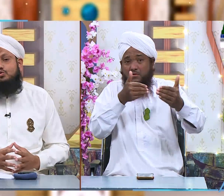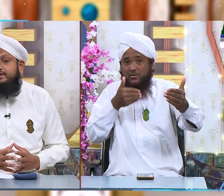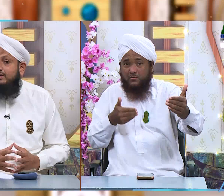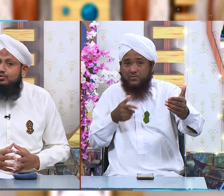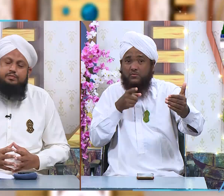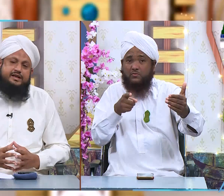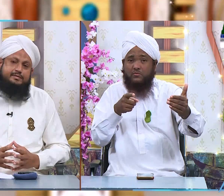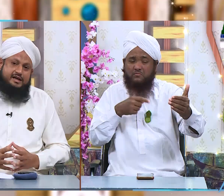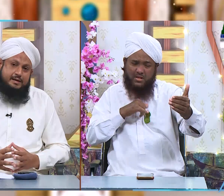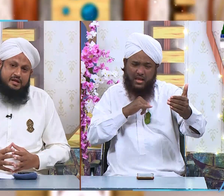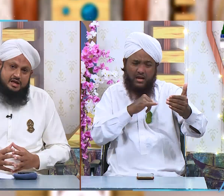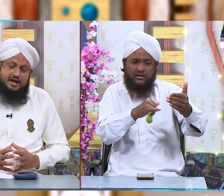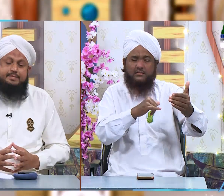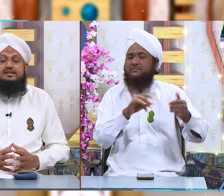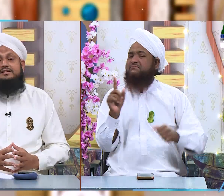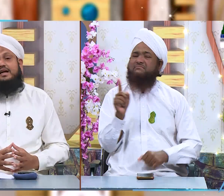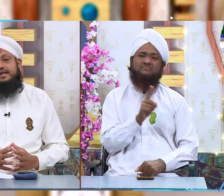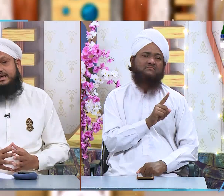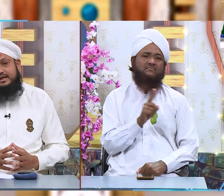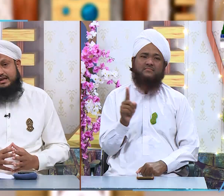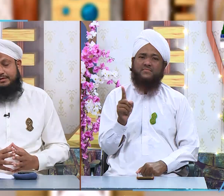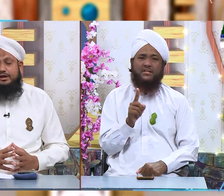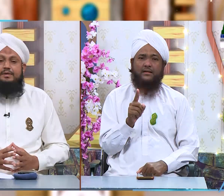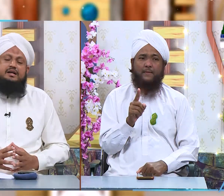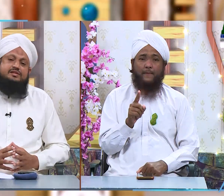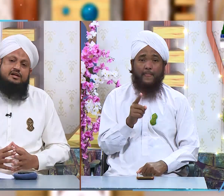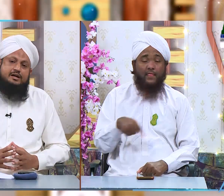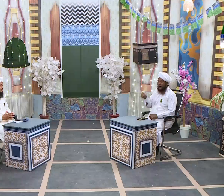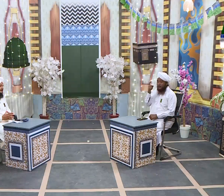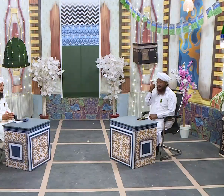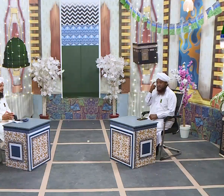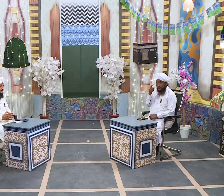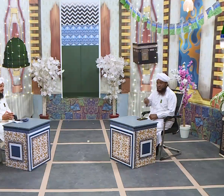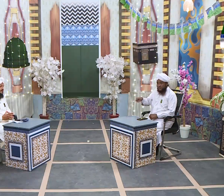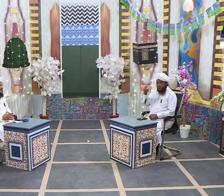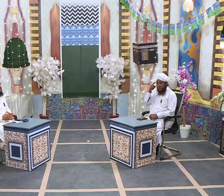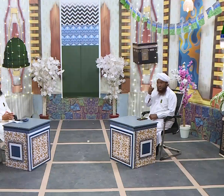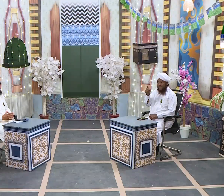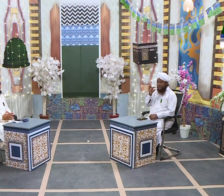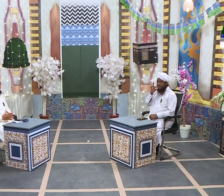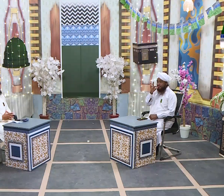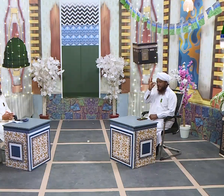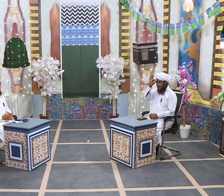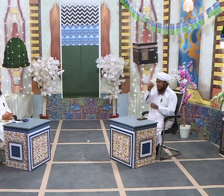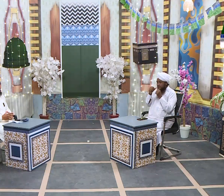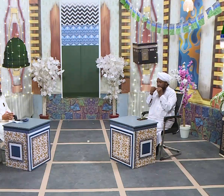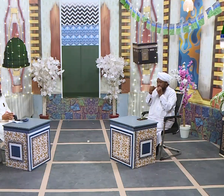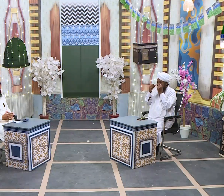میرا قرب نہیں ملے گا۔ آپ اندازہ لگائیے، نبی پاک صلی اللہ تعالی علیہ وسلم کے اخلاق حسنہ کو اپنانے والا